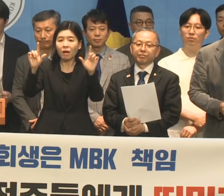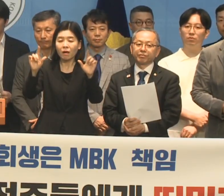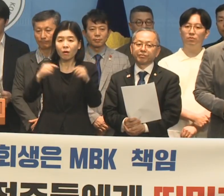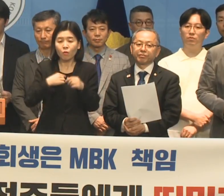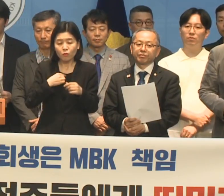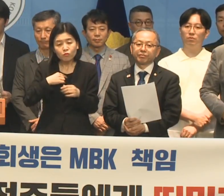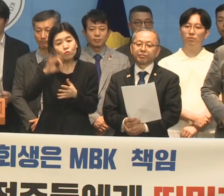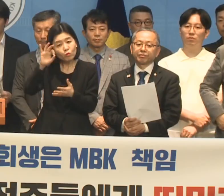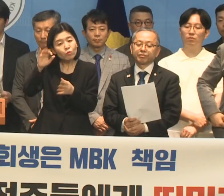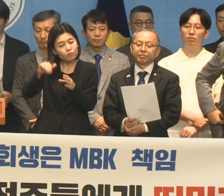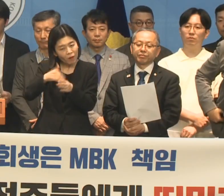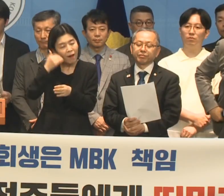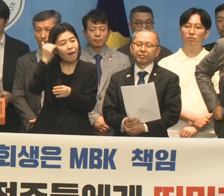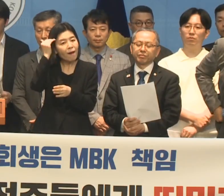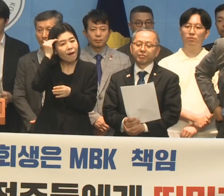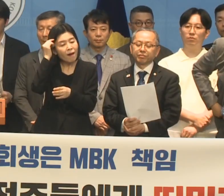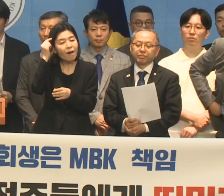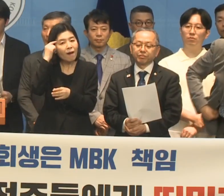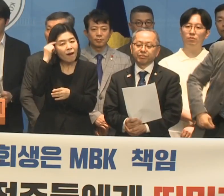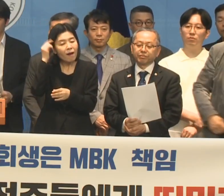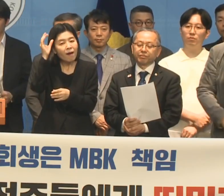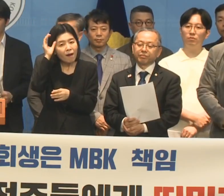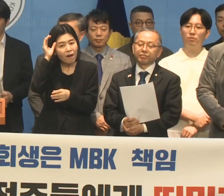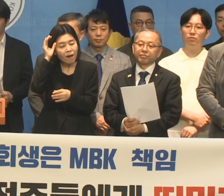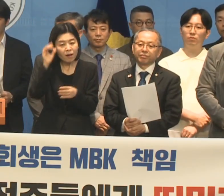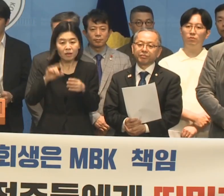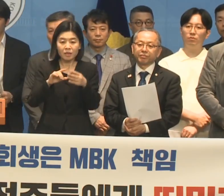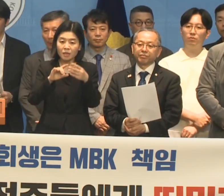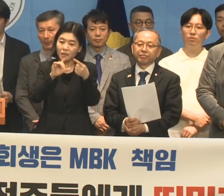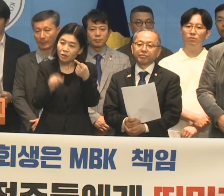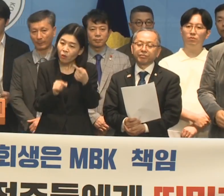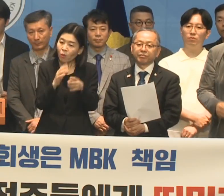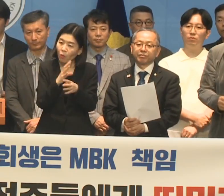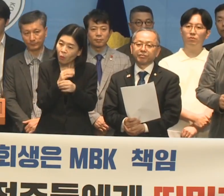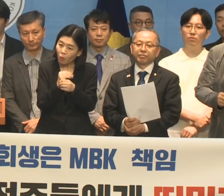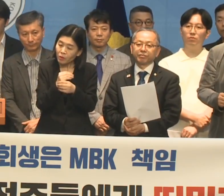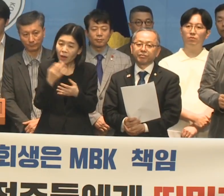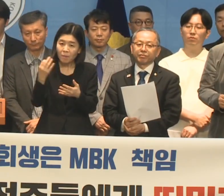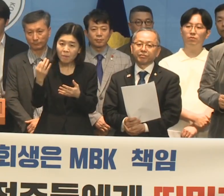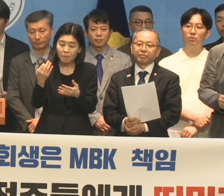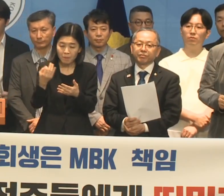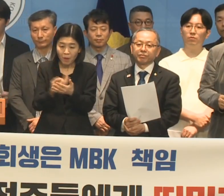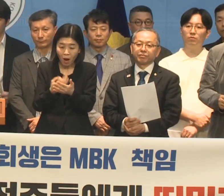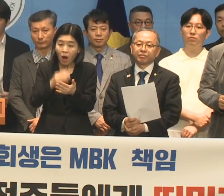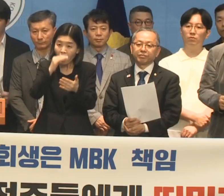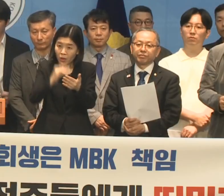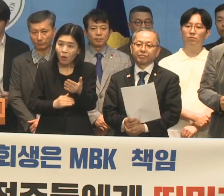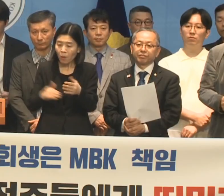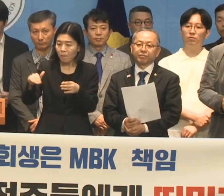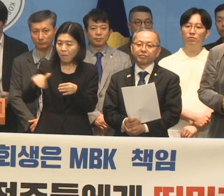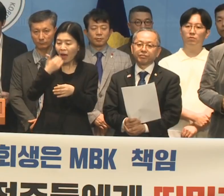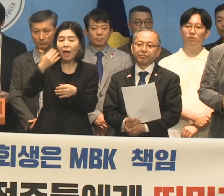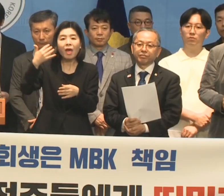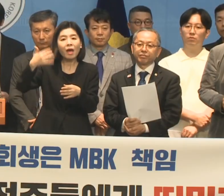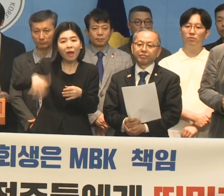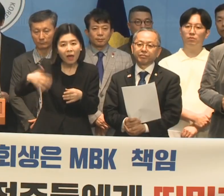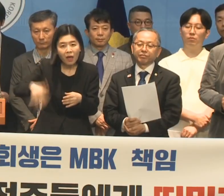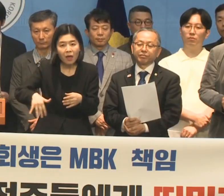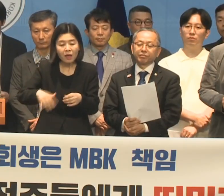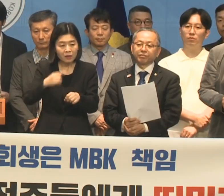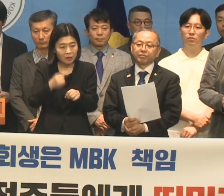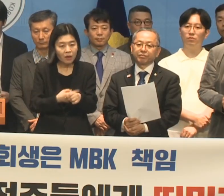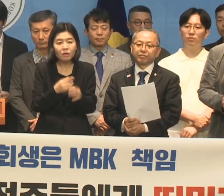응당 지급받아야 할 1월 판매분의 정상금을 지급받지 못하였고 그로 인해 직원들의